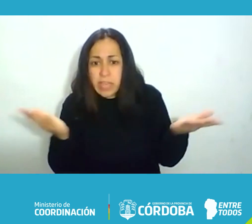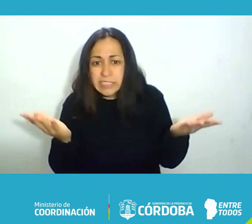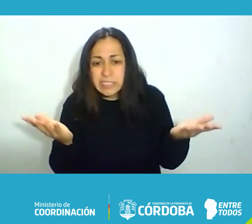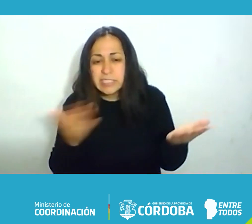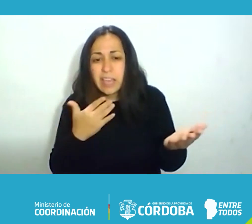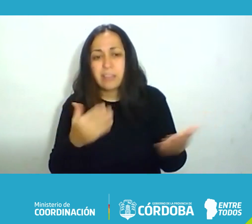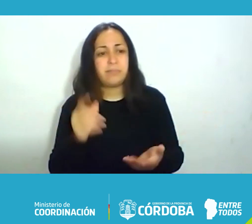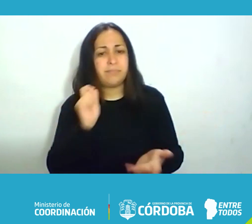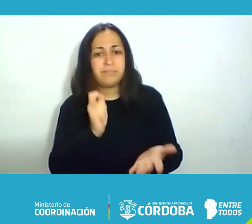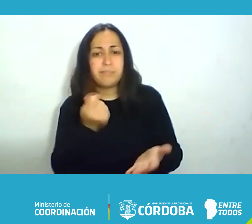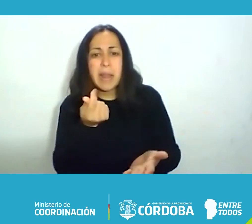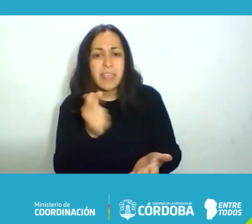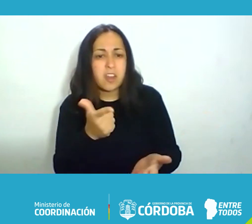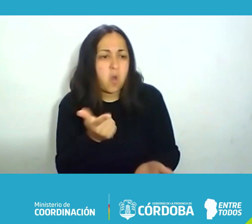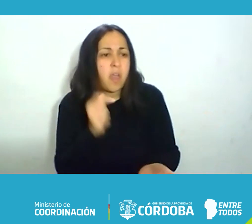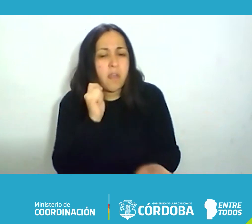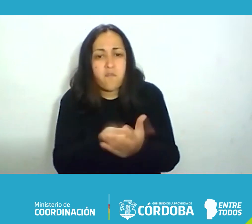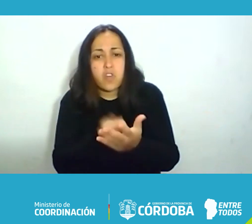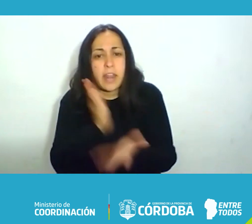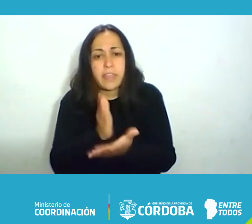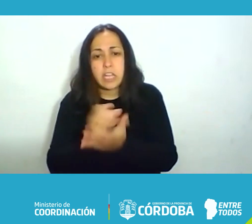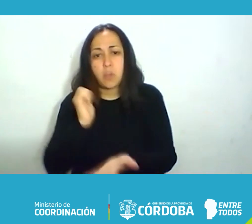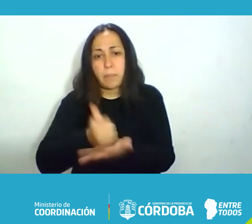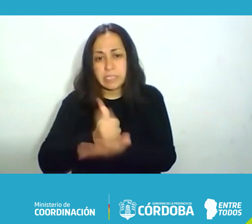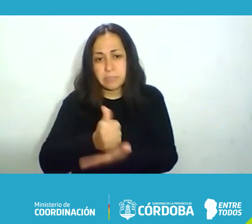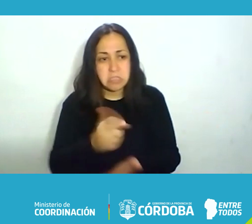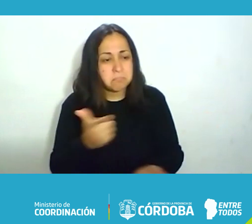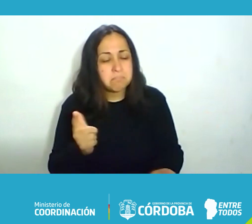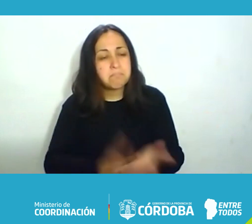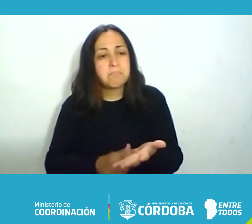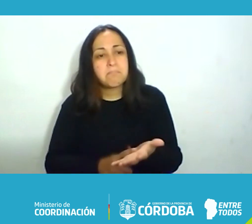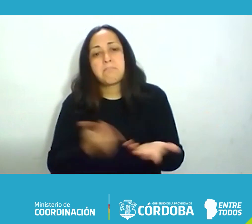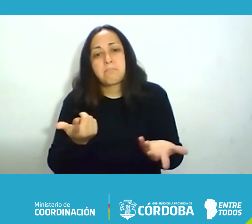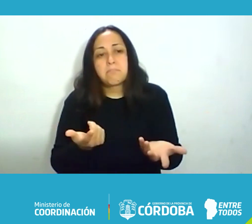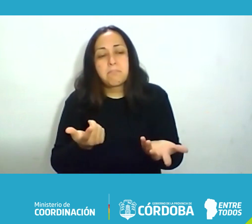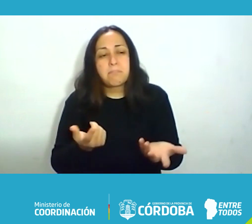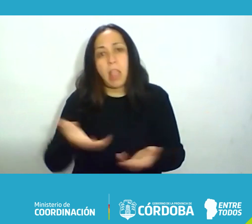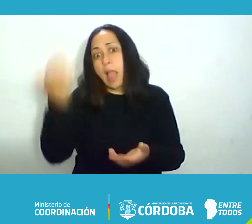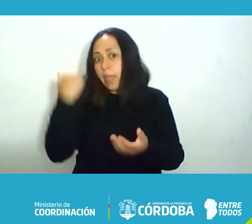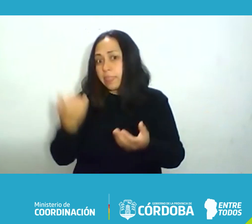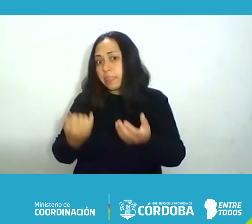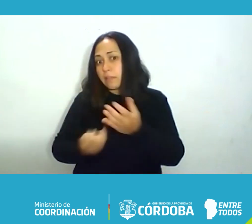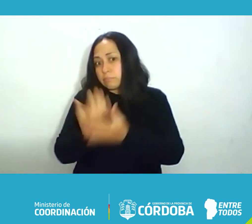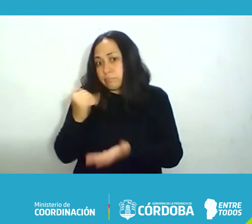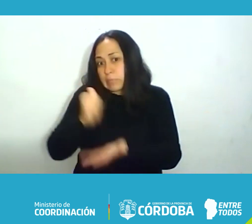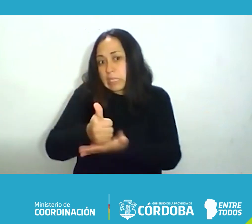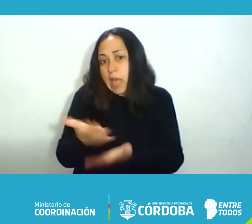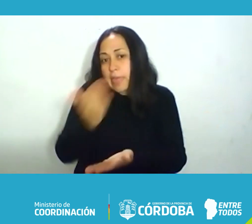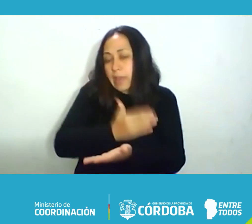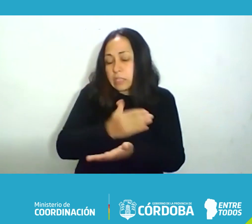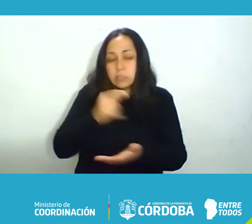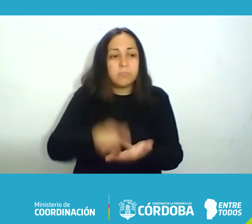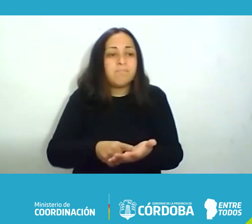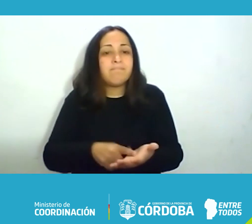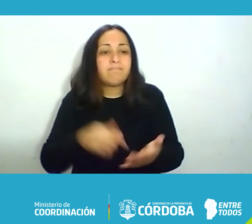por vulnerar los derechos a la información y participación ciudadana, los que tuvieron que darse desde un inicio. Expresa que debe